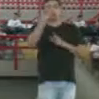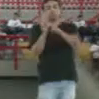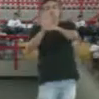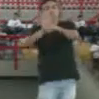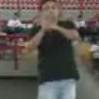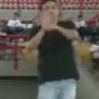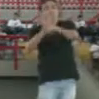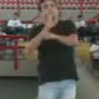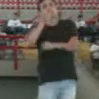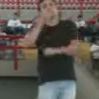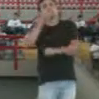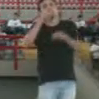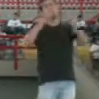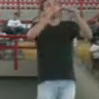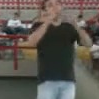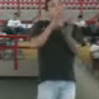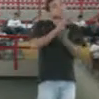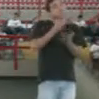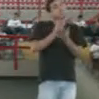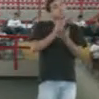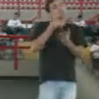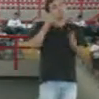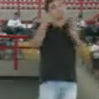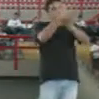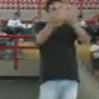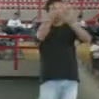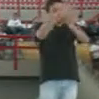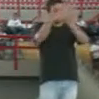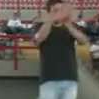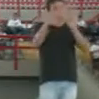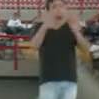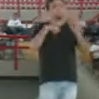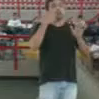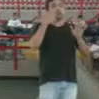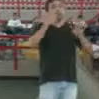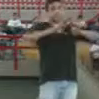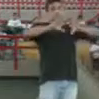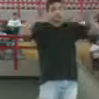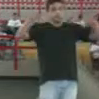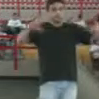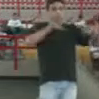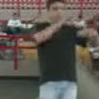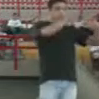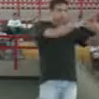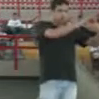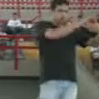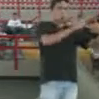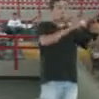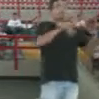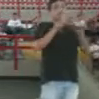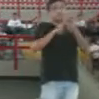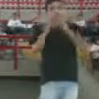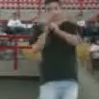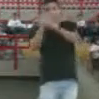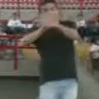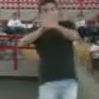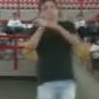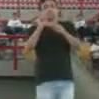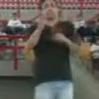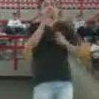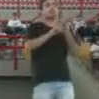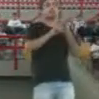figurado. Toda vez que você olhar para um texto, separe o que é real do que é figurado. E se tem uma